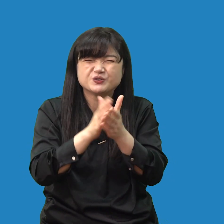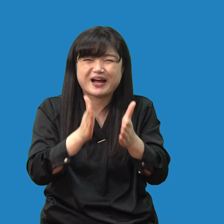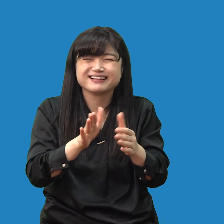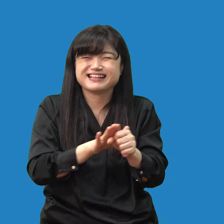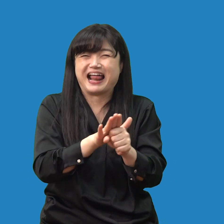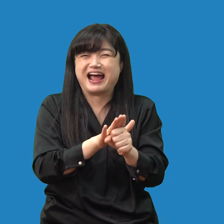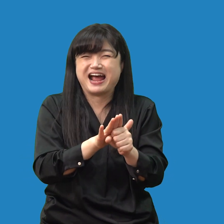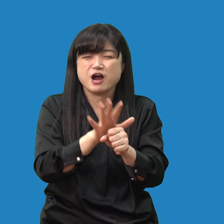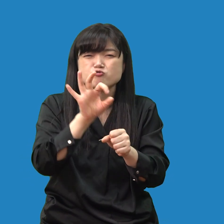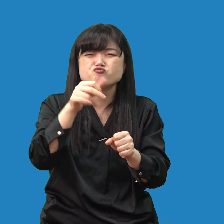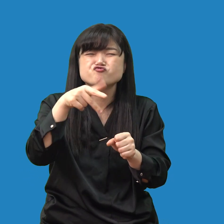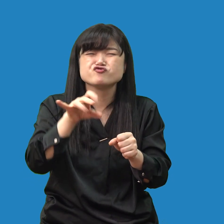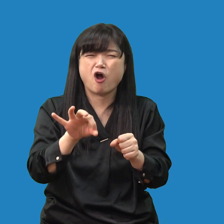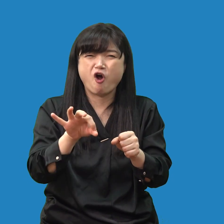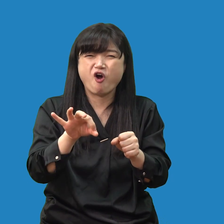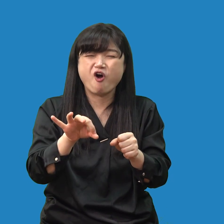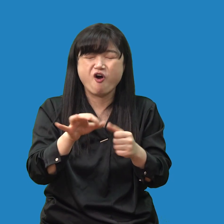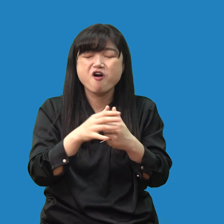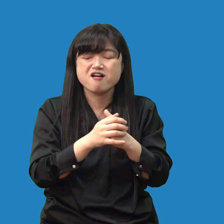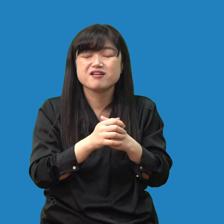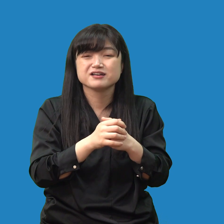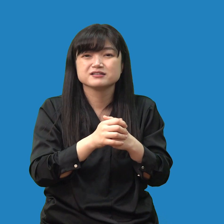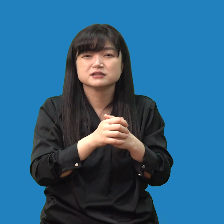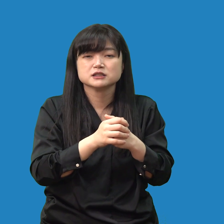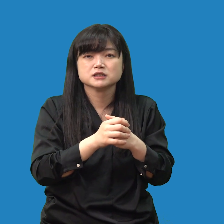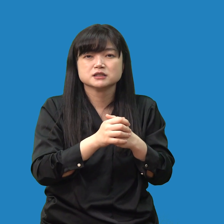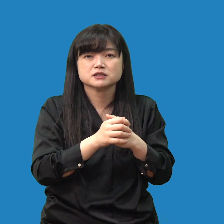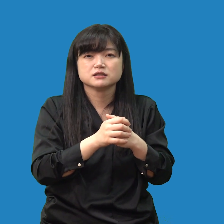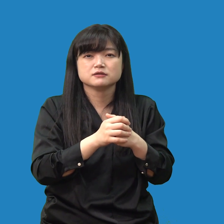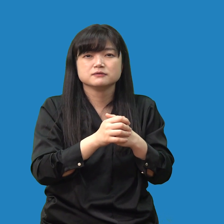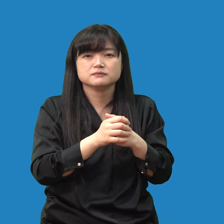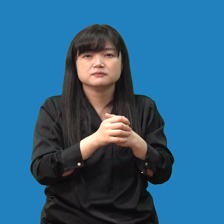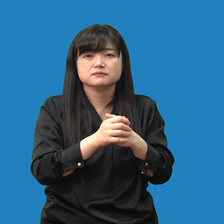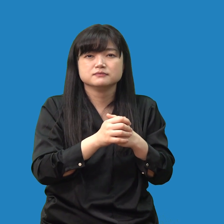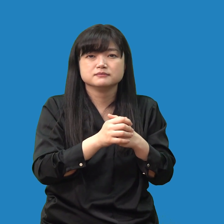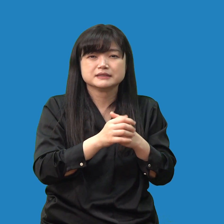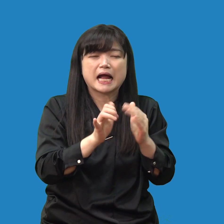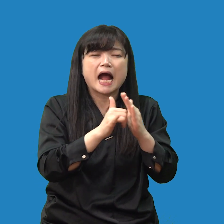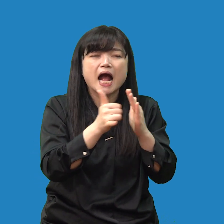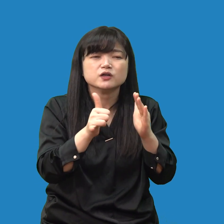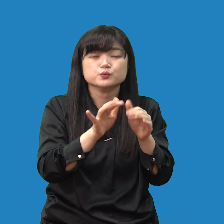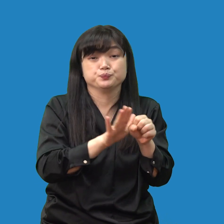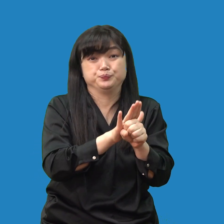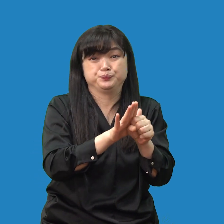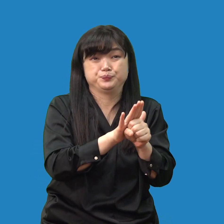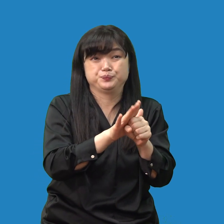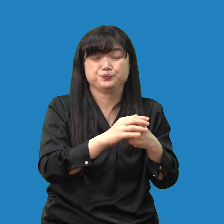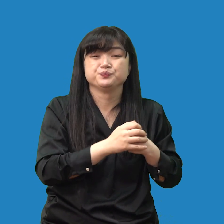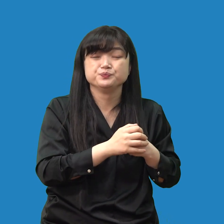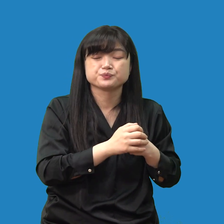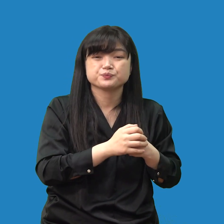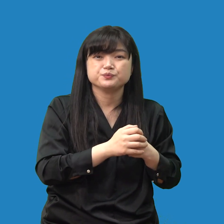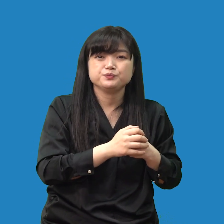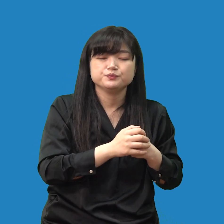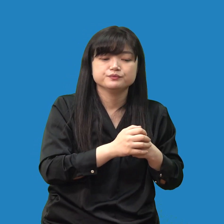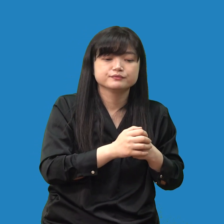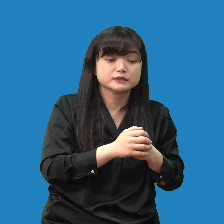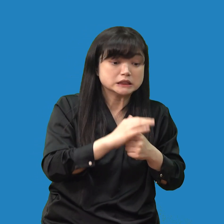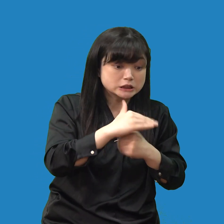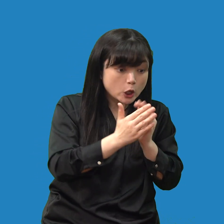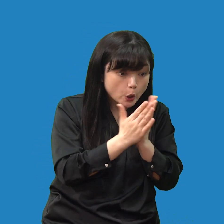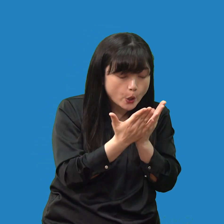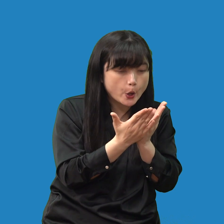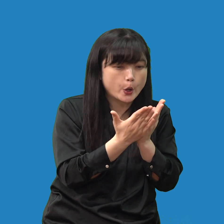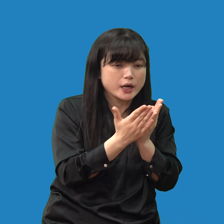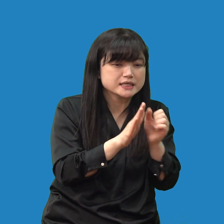사용되고, 뒤에 나오는 서로 우애하고 할 때 이때 이 스톨게, 가족애를 말합니다. 그러니까 성경에서